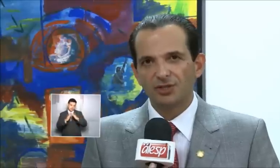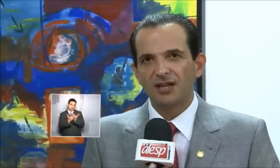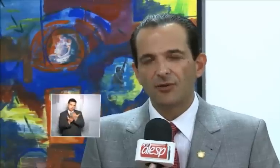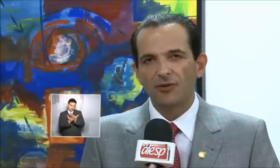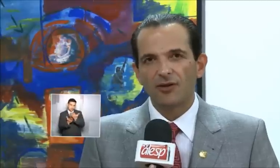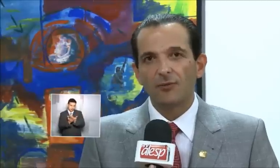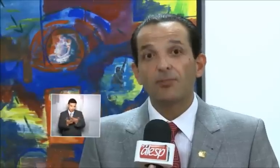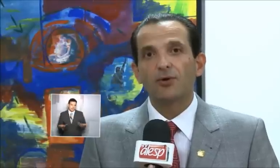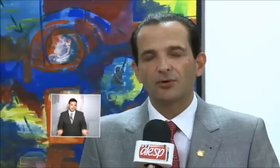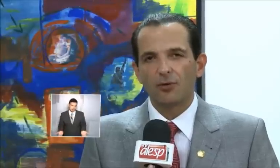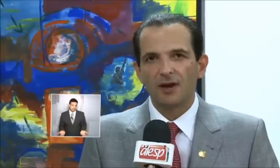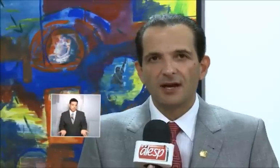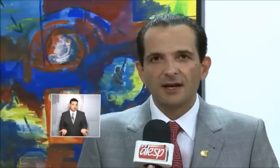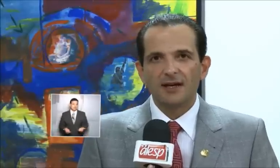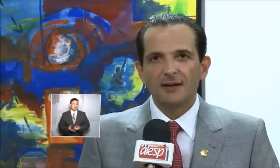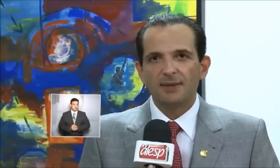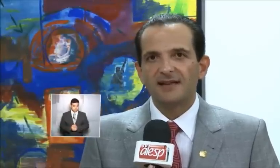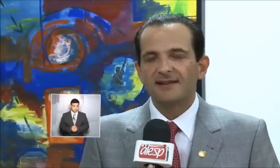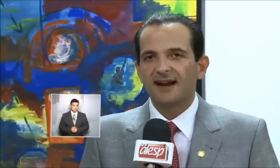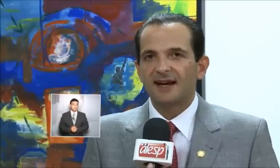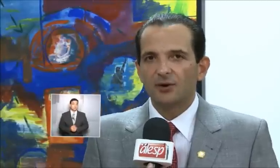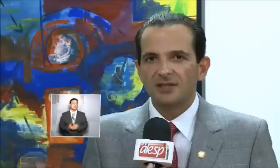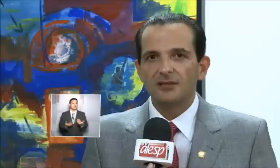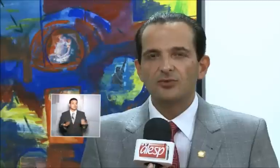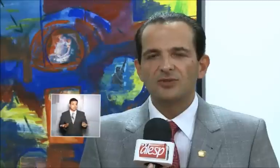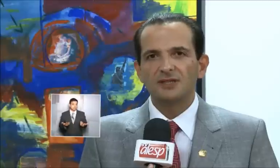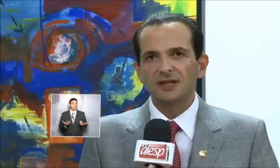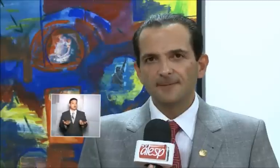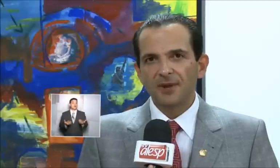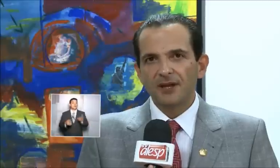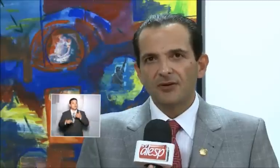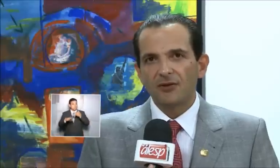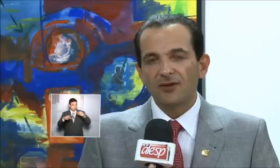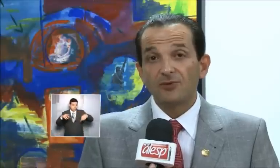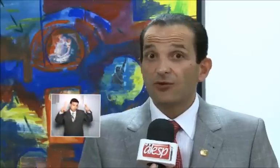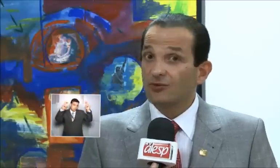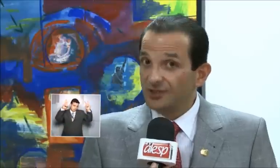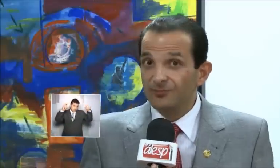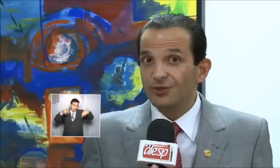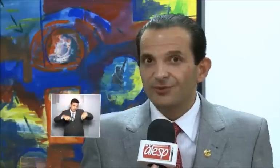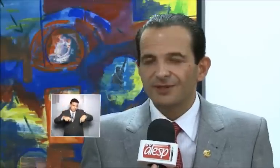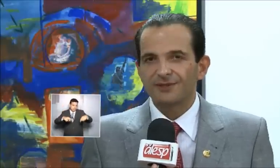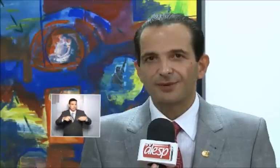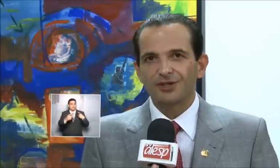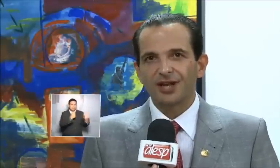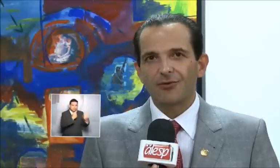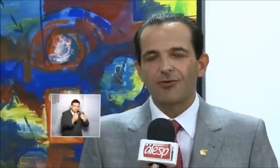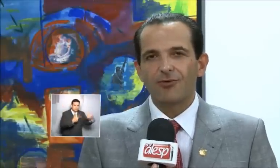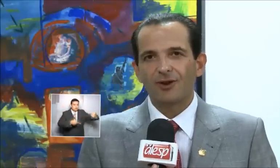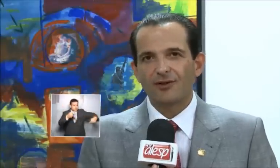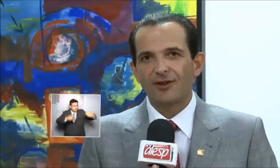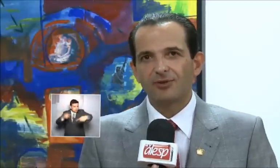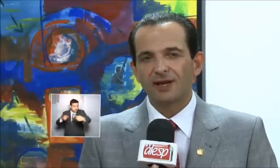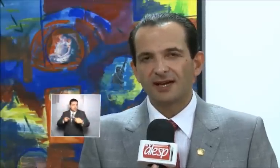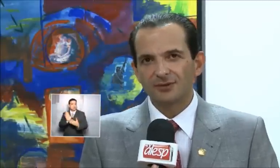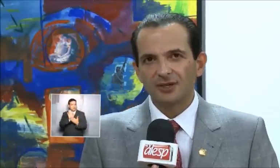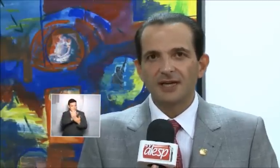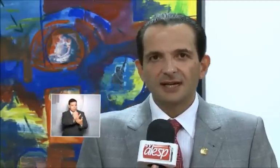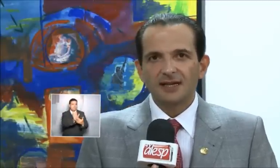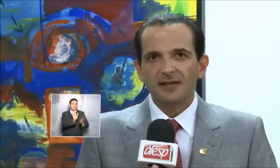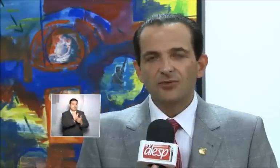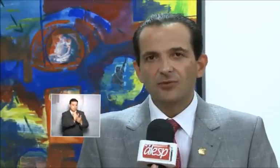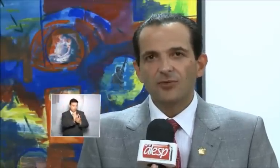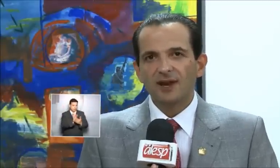os projetos estão prontos para entrar na ordem do dia. Nós vamos discutir muito esses projetos com os senhores